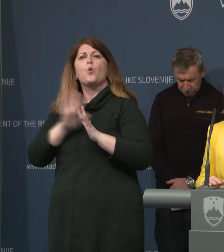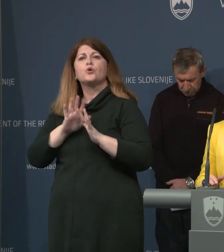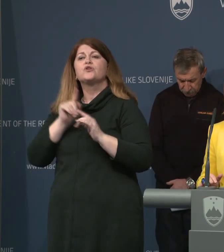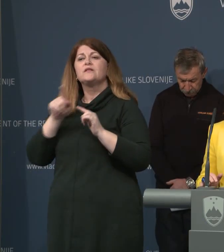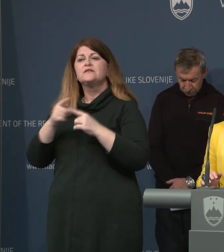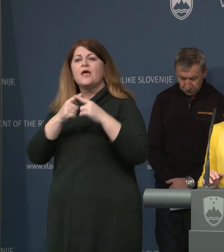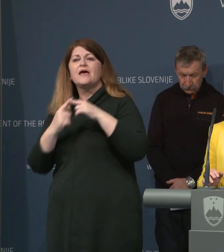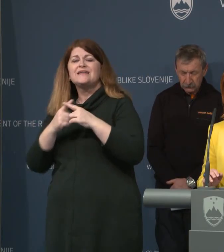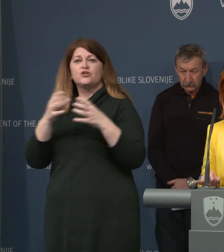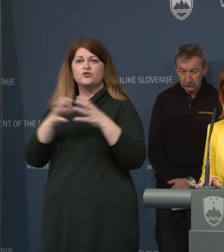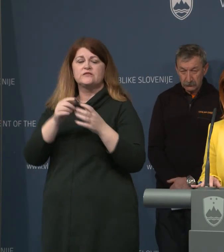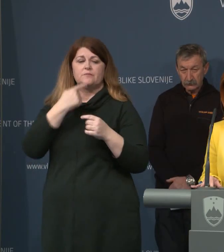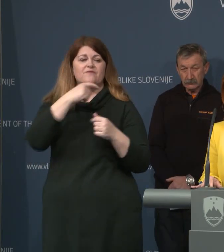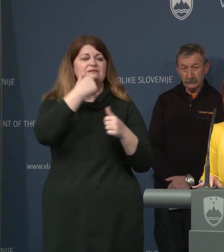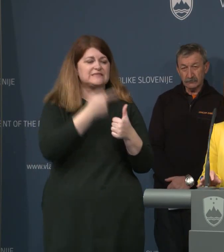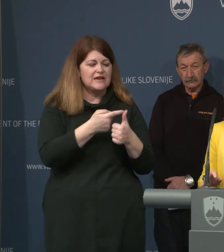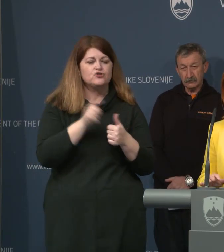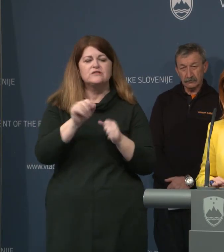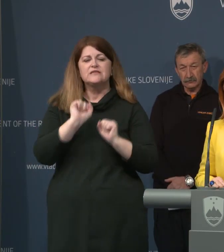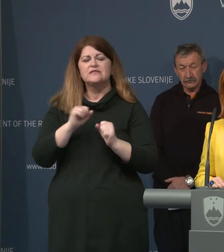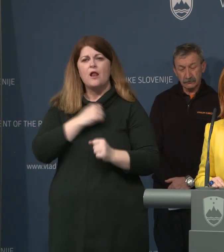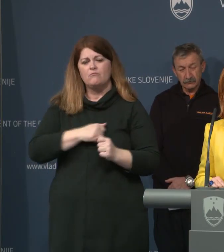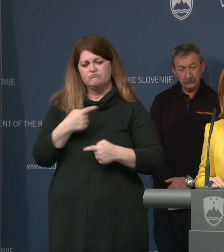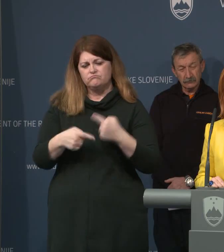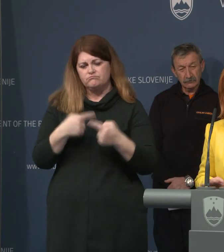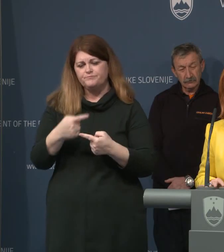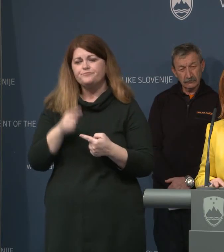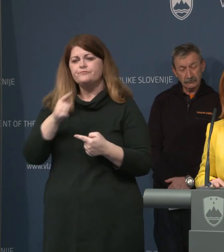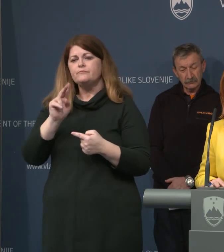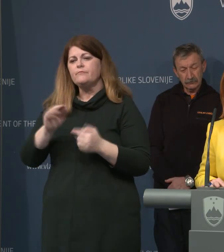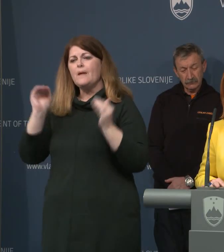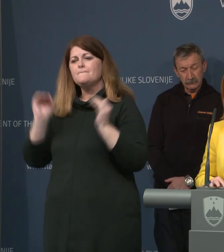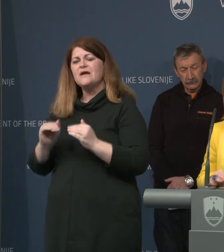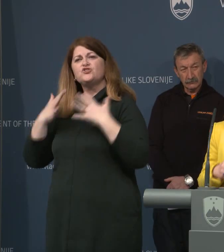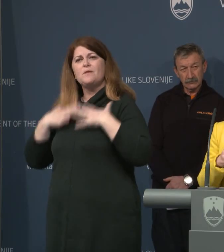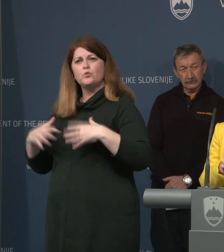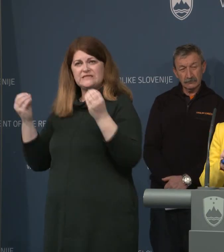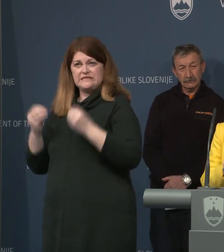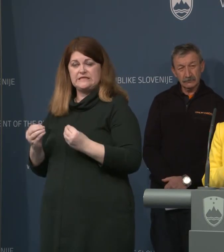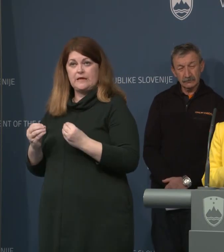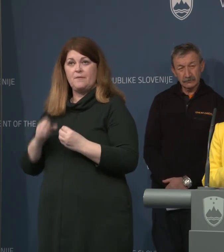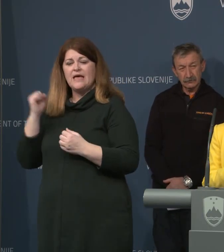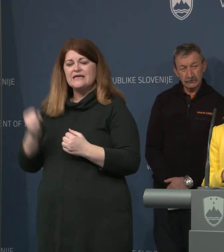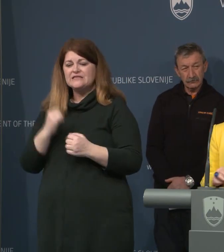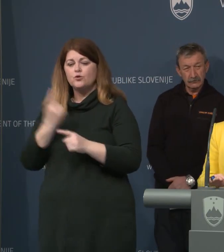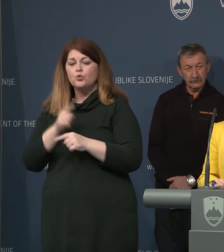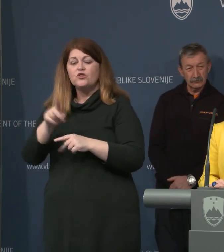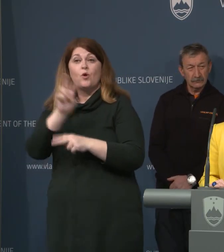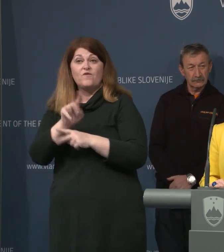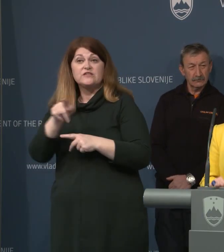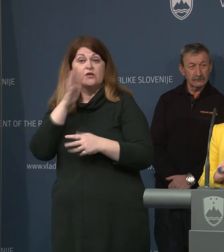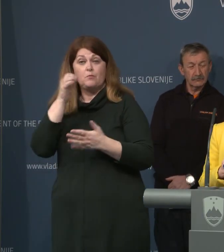tiste rizične skupine, torej starejši, kronično bolni, tisti z manjšim imunskim sistemom. Zato je tudi to varstvo, ki